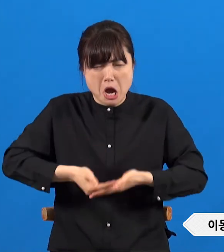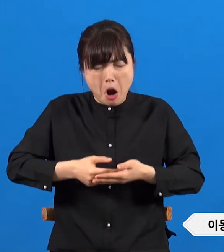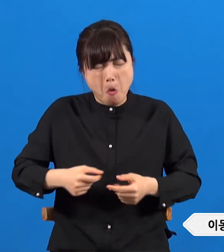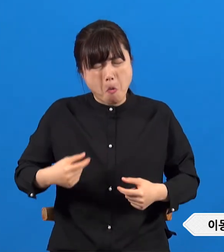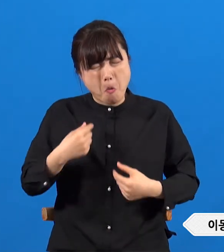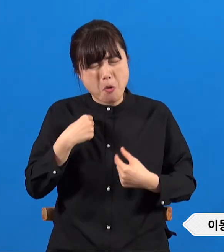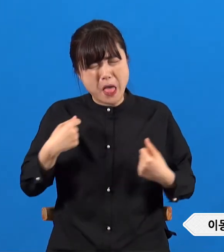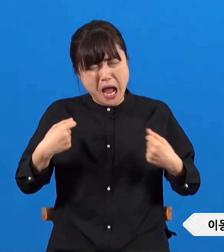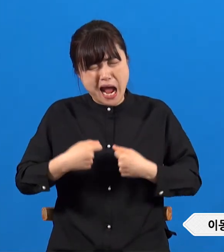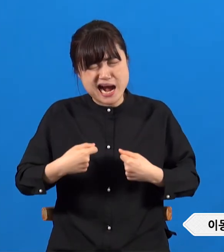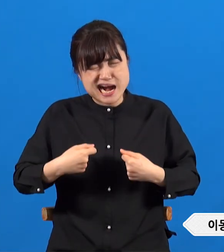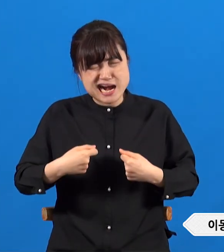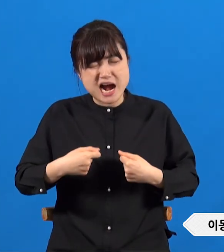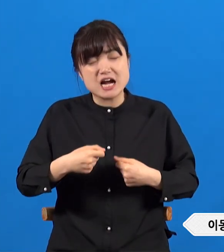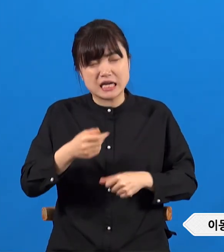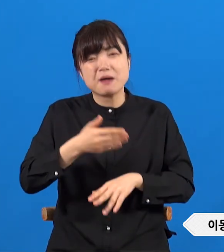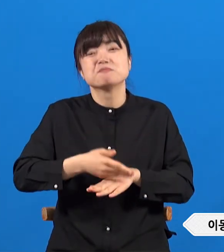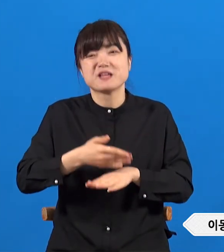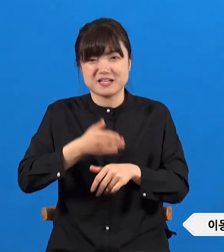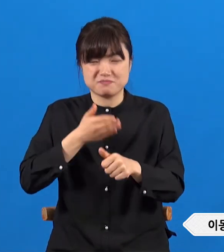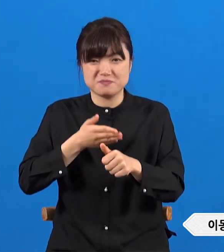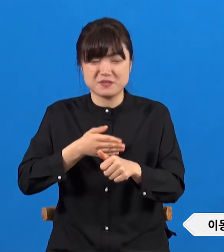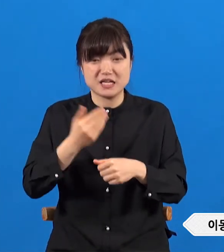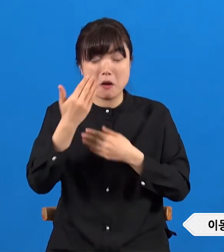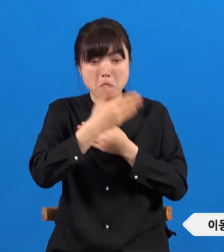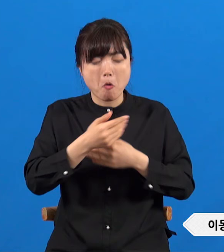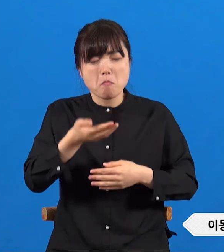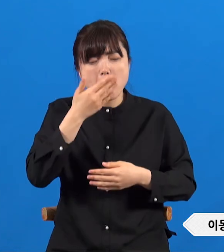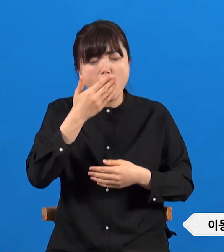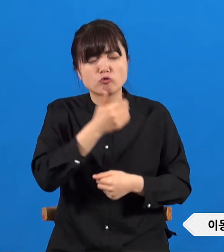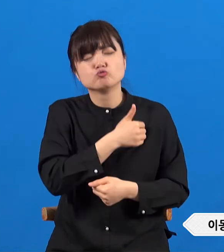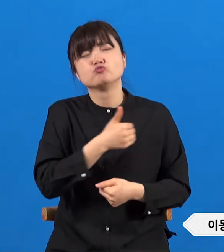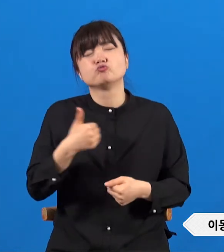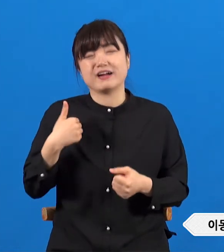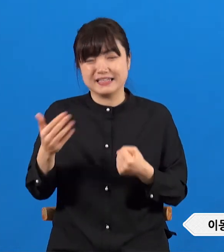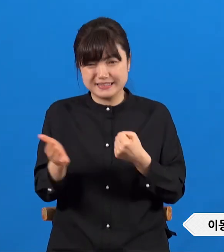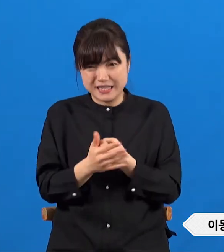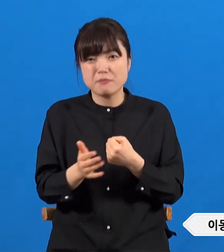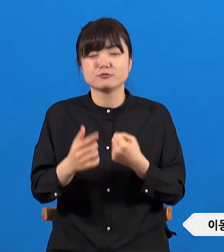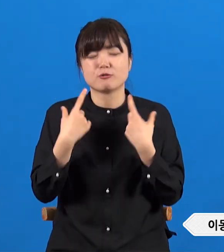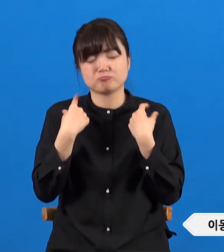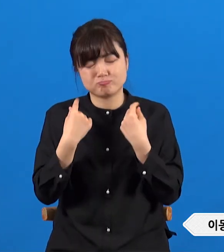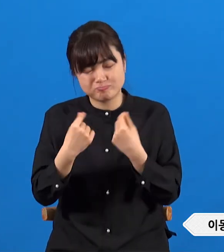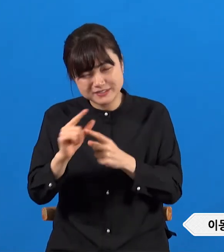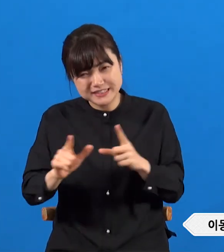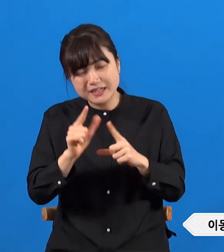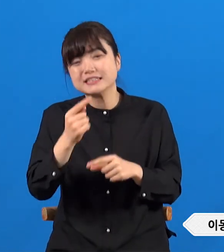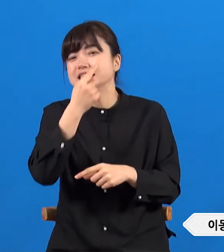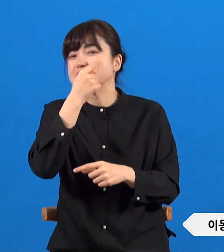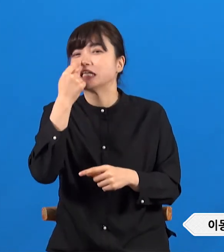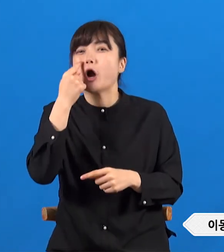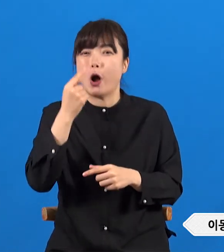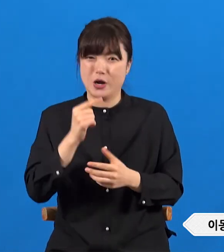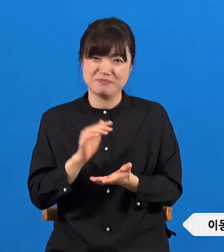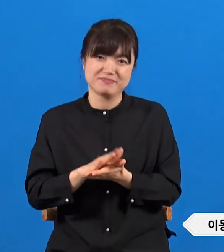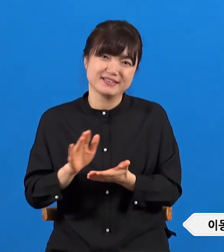늘어 옷이 맞지 않는다면 감사하십시오. 당신이 먹을 것이 넉넉한 인생을 아직도 살고 있다는